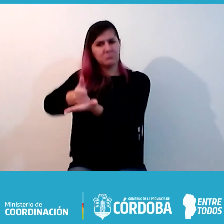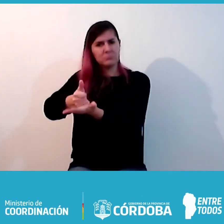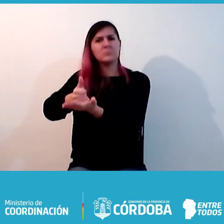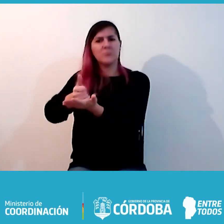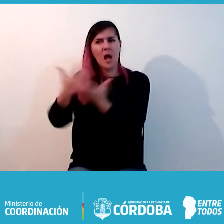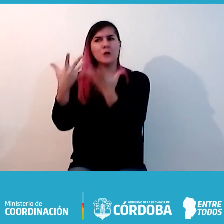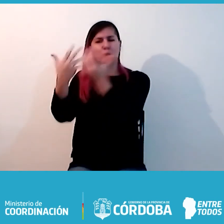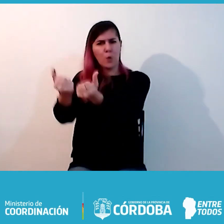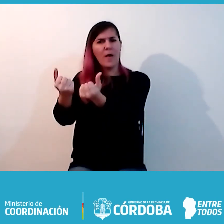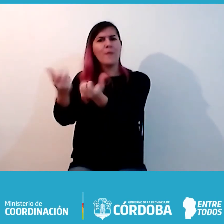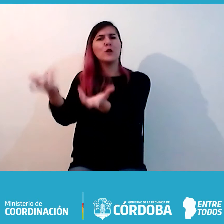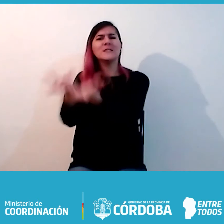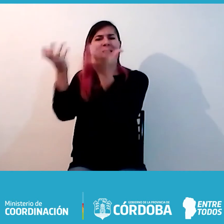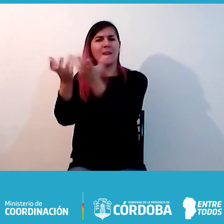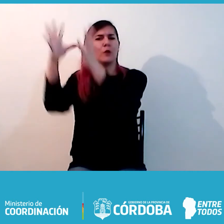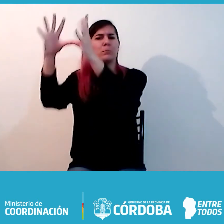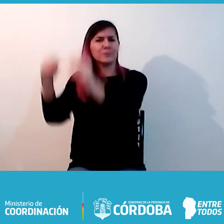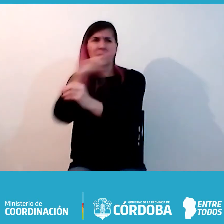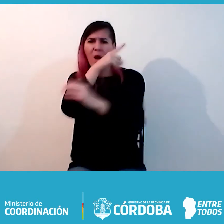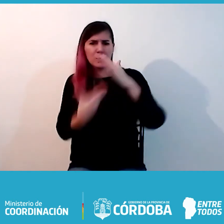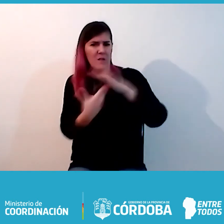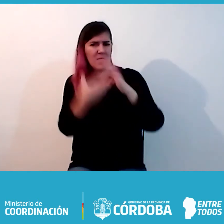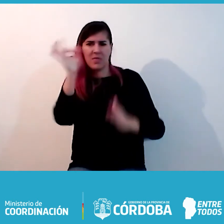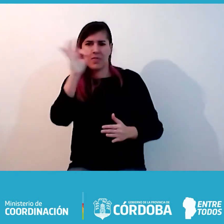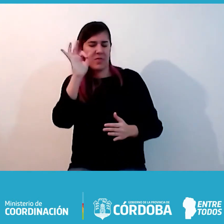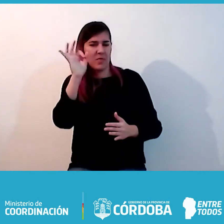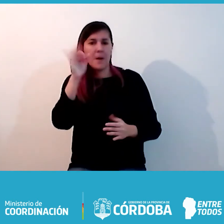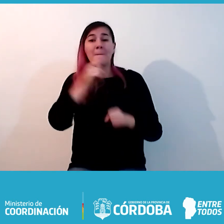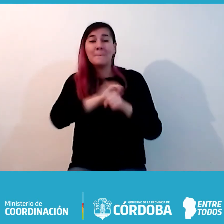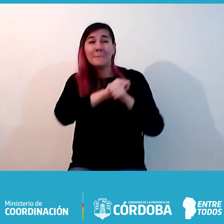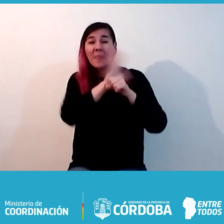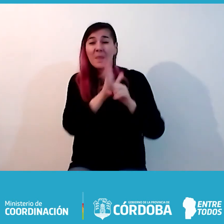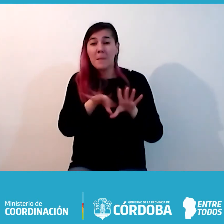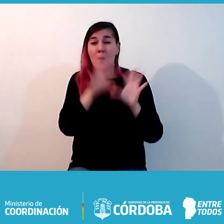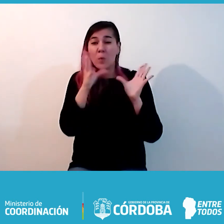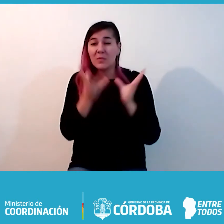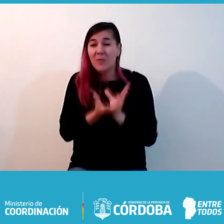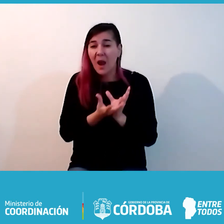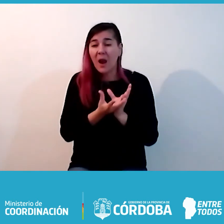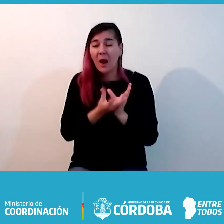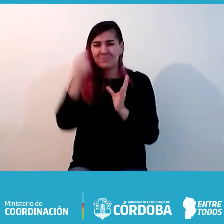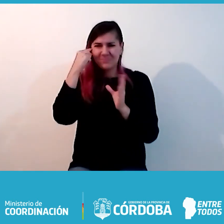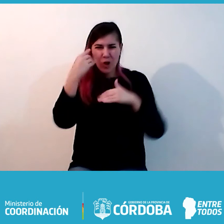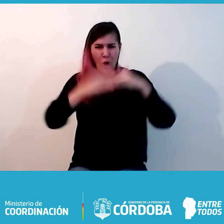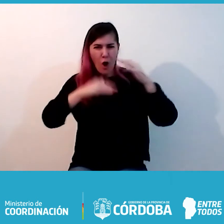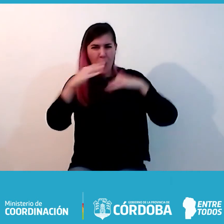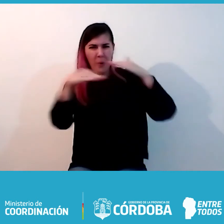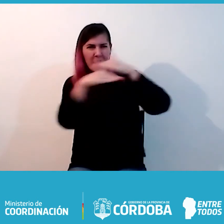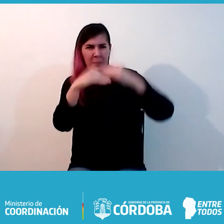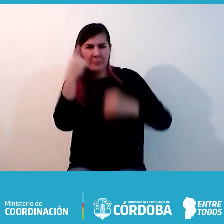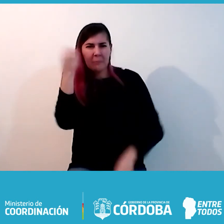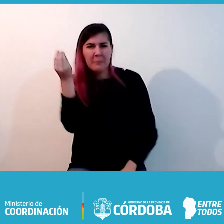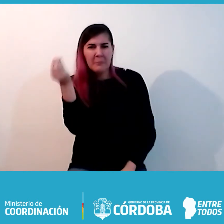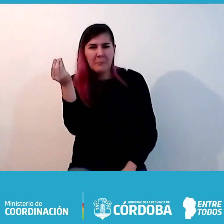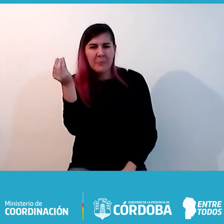que allí no estuvieron presentes las autoridades. Seguidamente plantea que durante una pandemia mundial no es concebible la ejecución de una obra de este tipo,